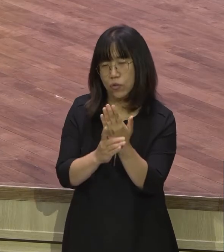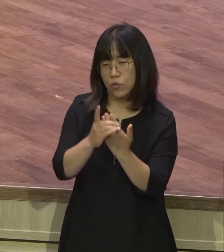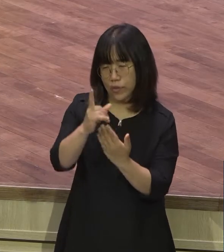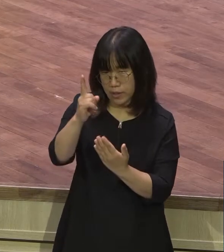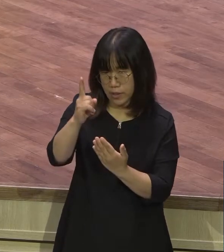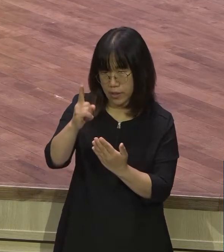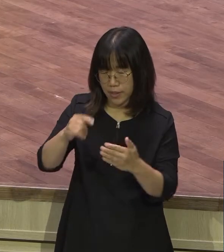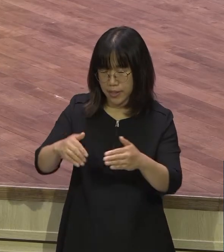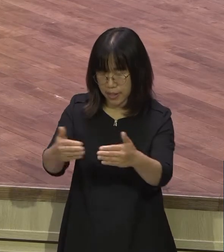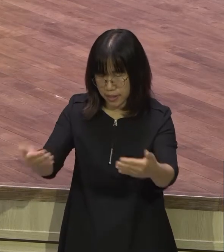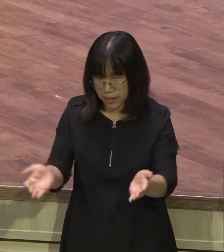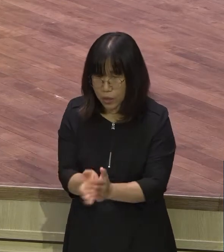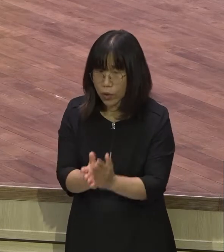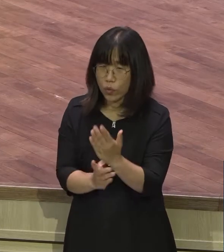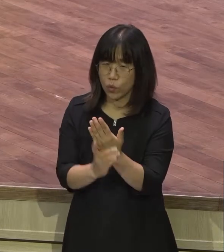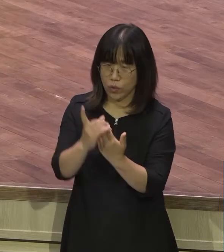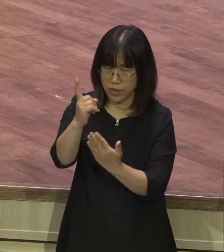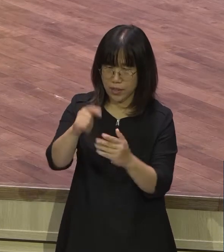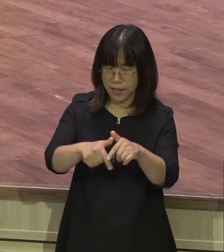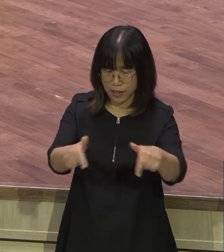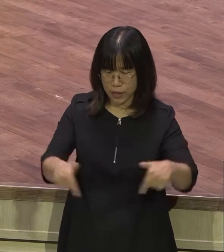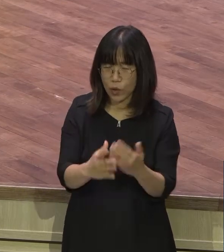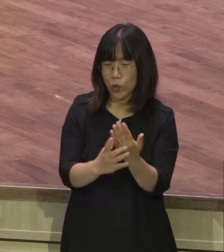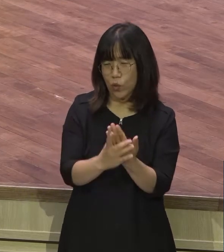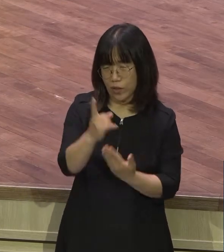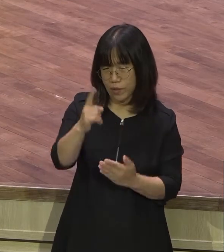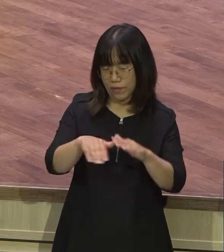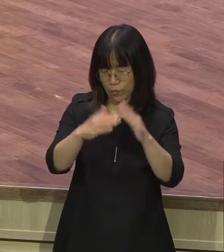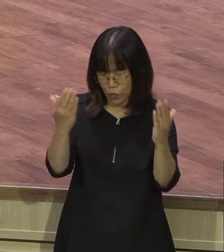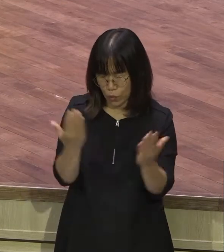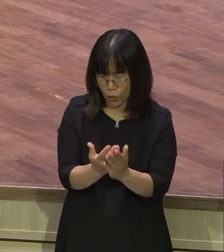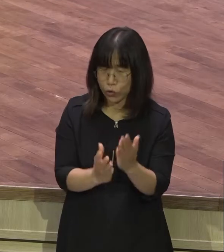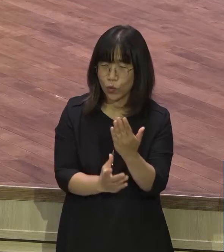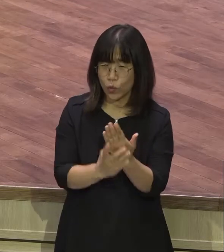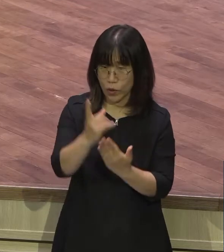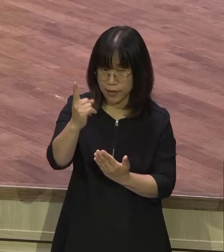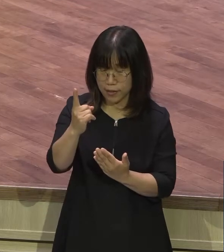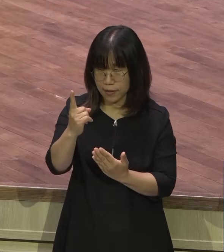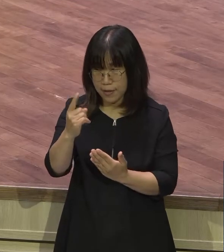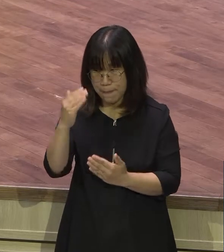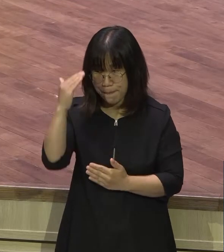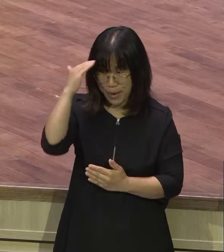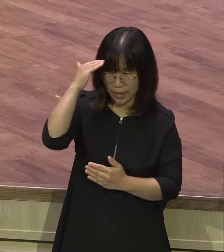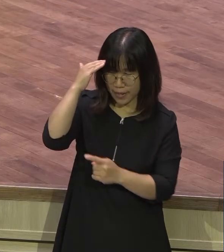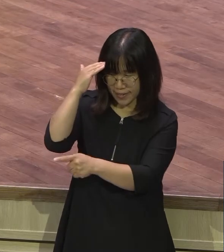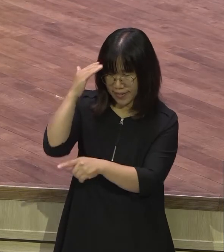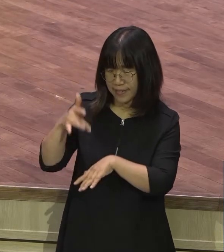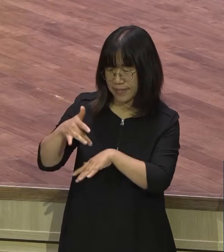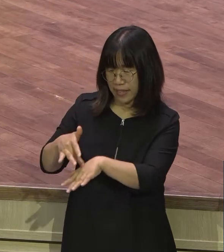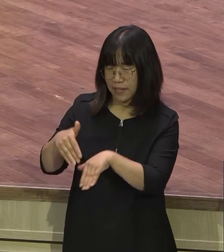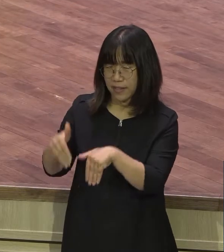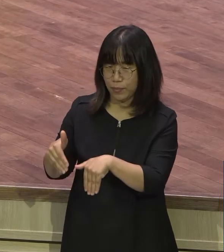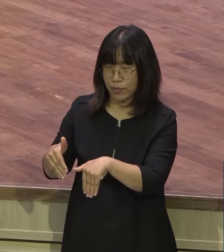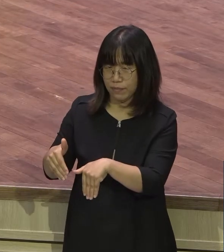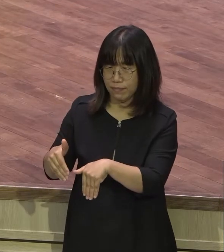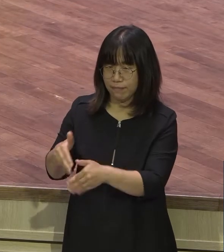기관도 원리스 구역도 원리스 가능감 원리스 이거 깨기하는 사단씩 물어보는 종자들 이유